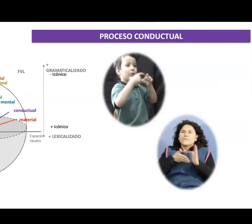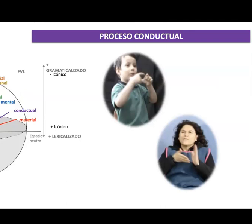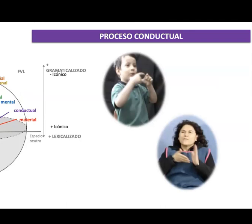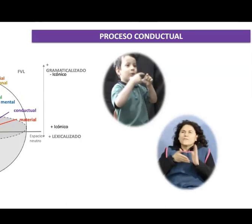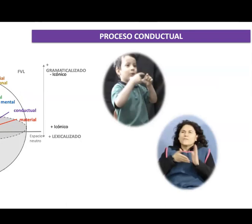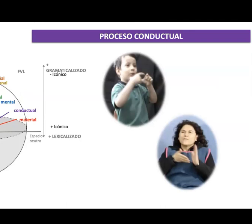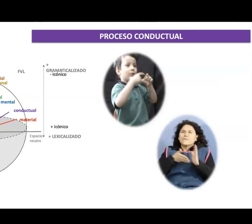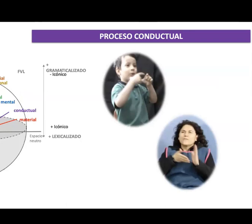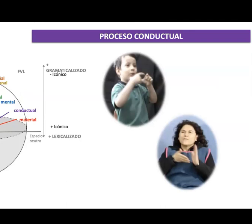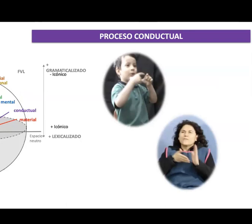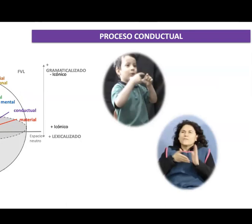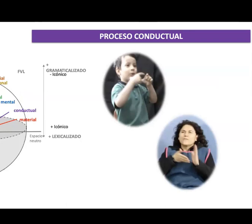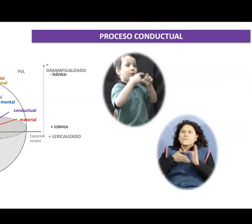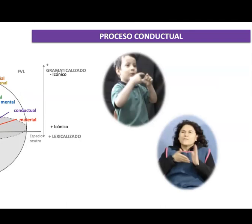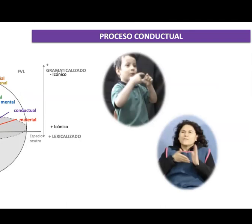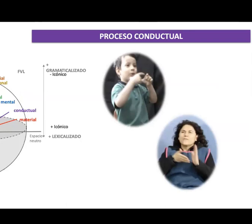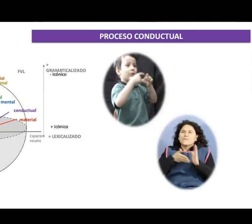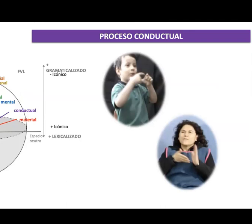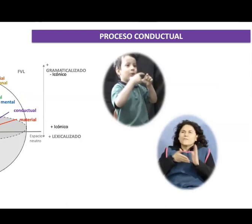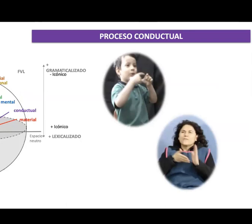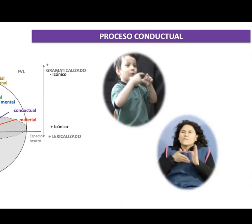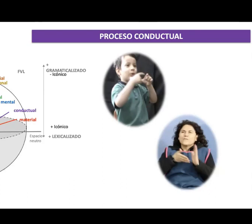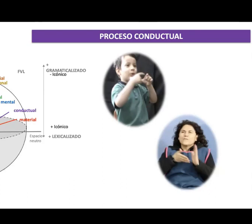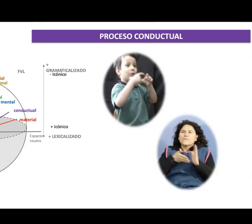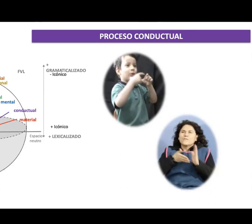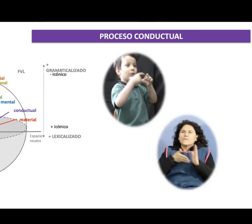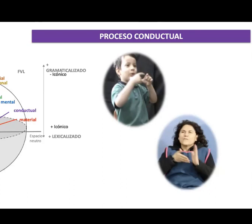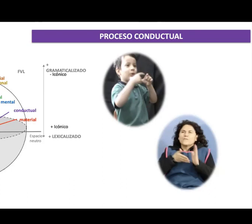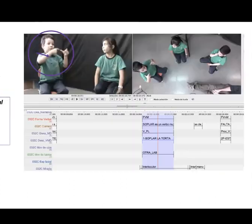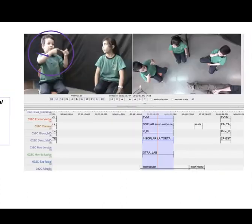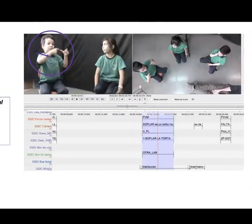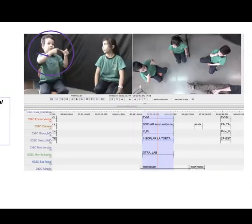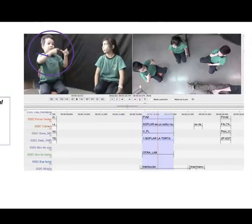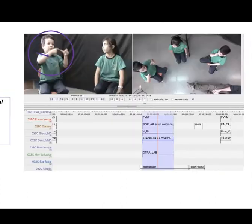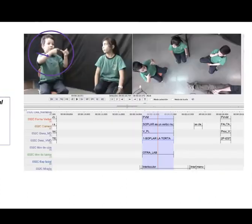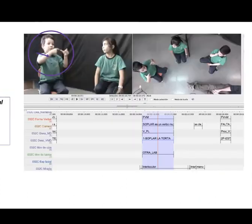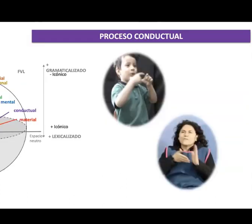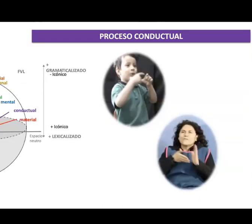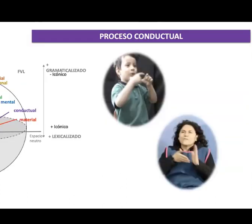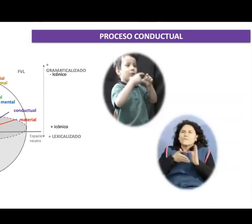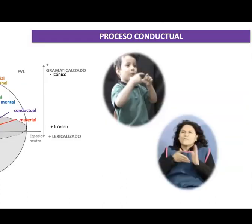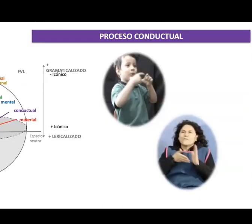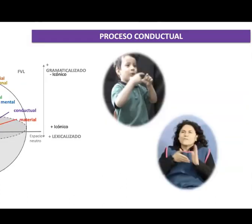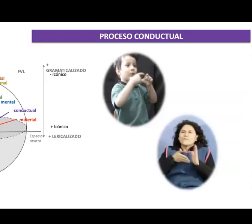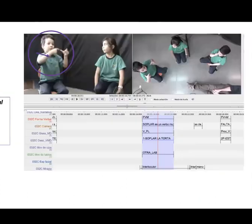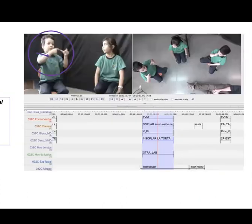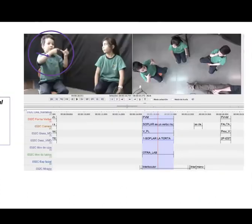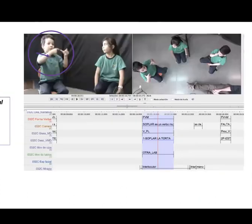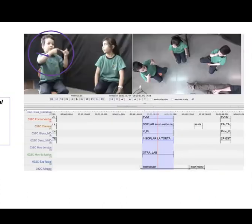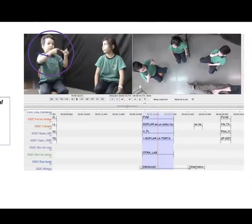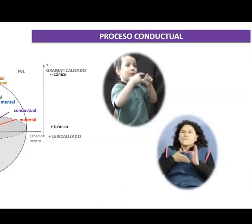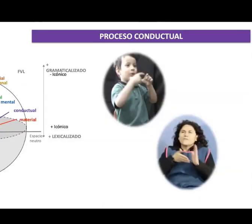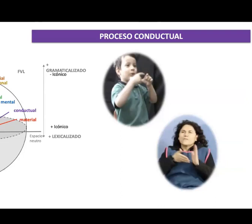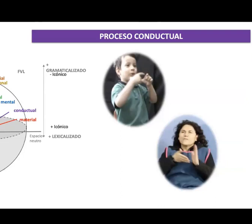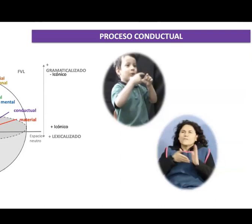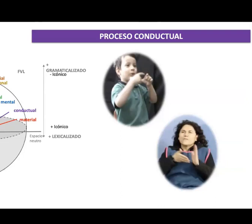afuera, versus estos otros que tienen un espacio más hacia adentro, llegando a... Ay, me adelanté.